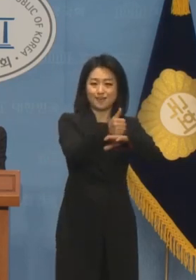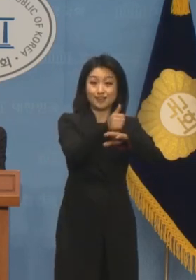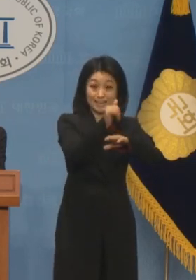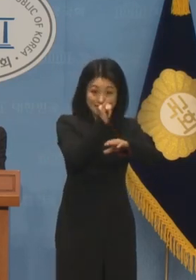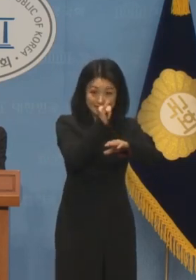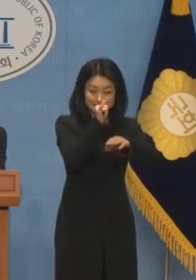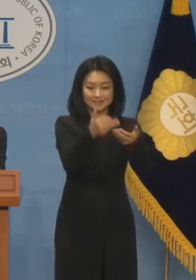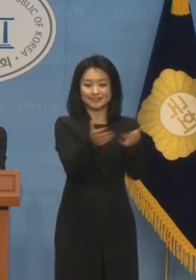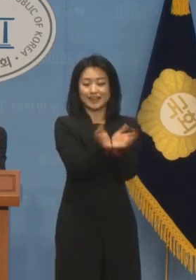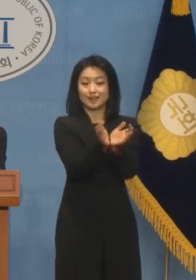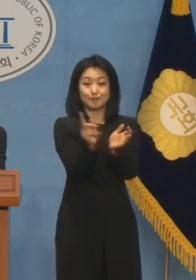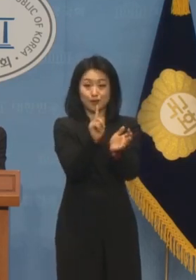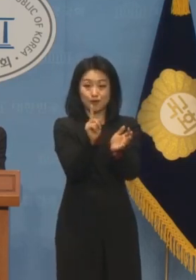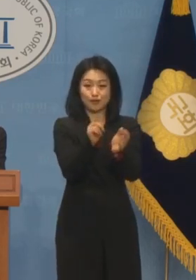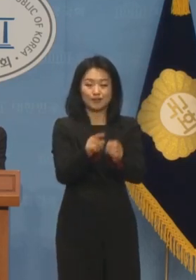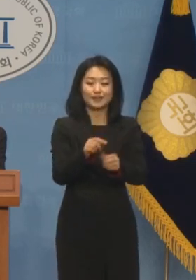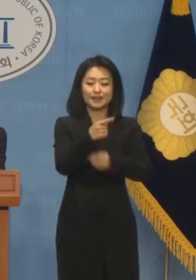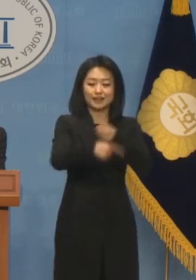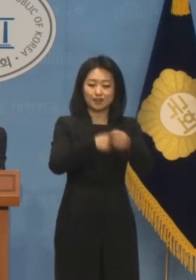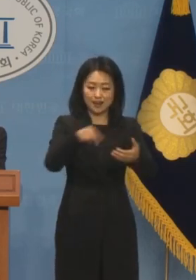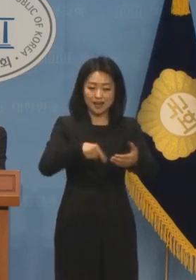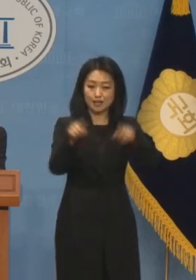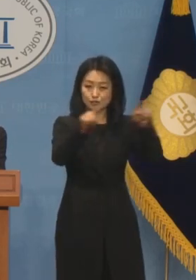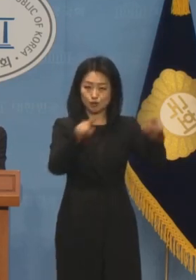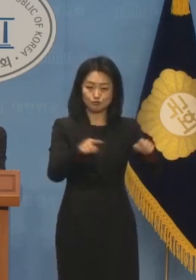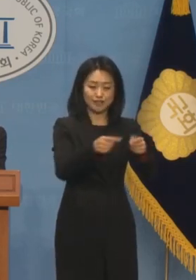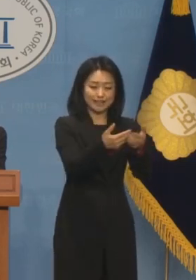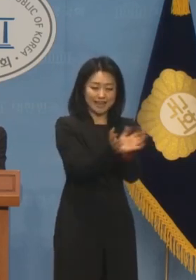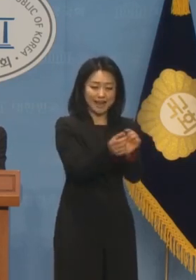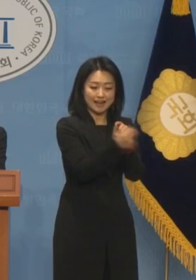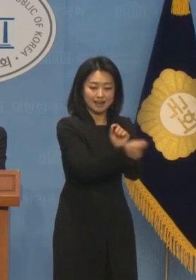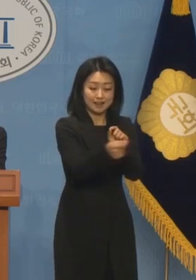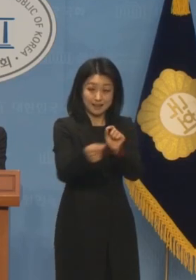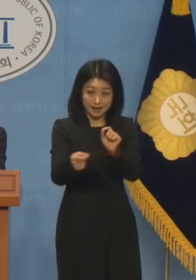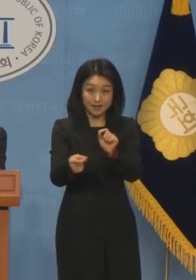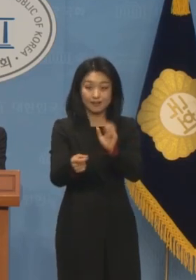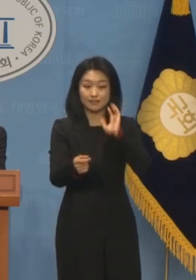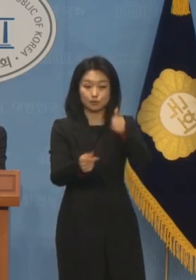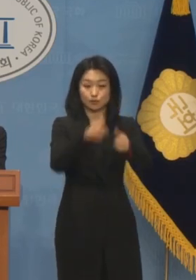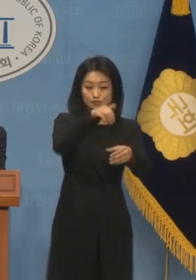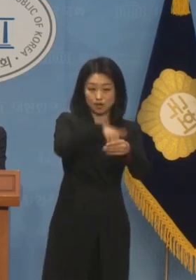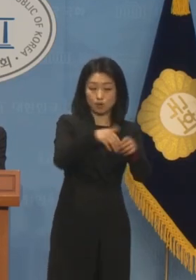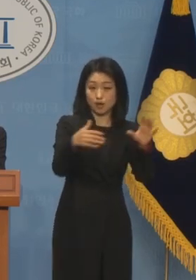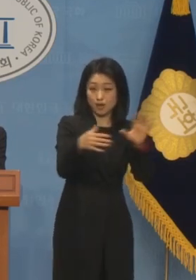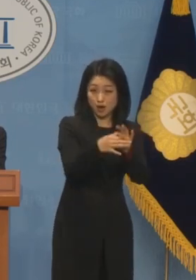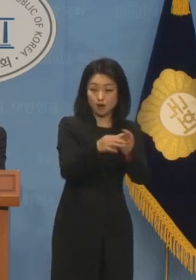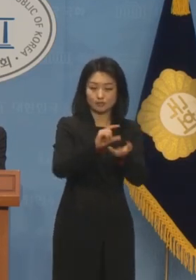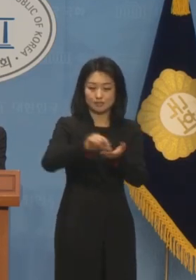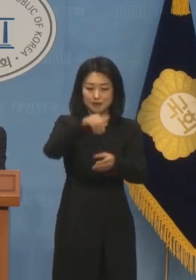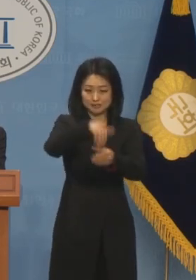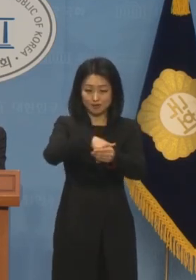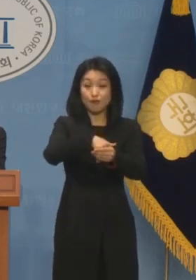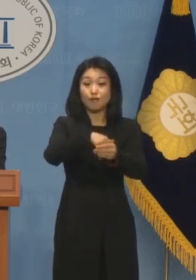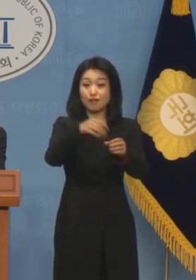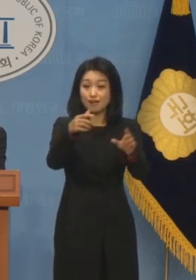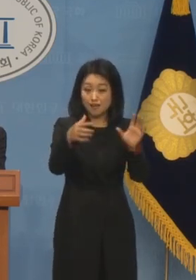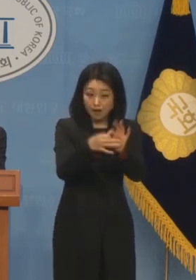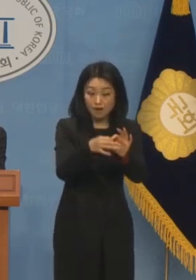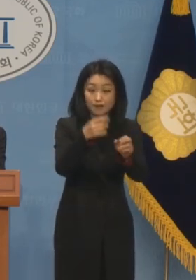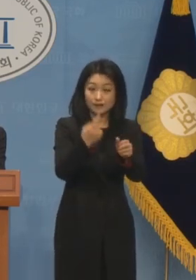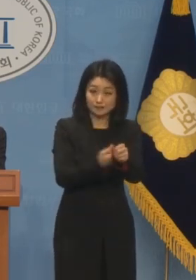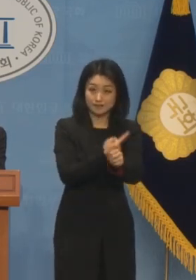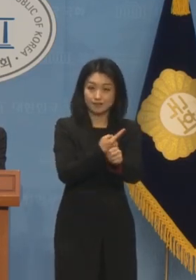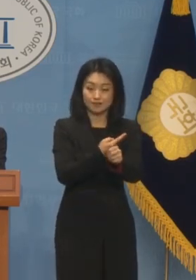당협을 구축하고 지방선거, 대통령 선거를 연동시켜 단기 목표를 단계별